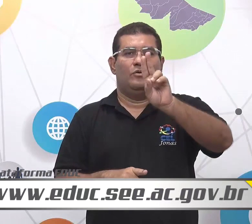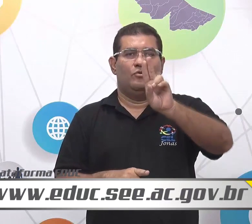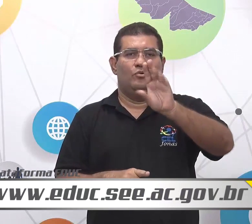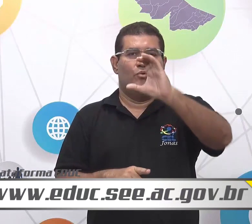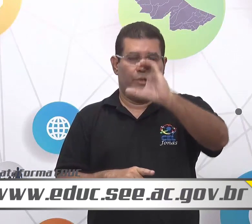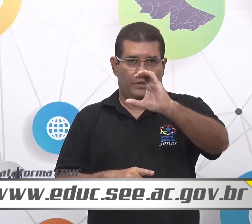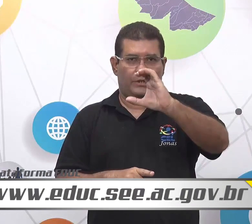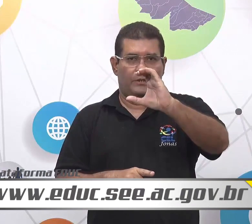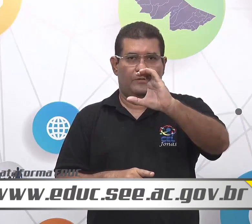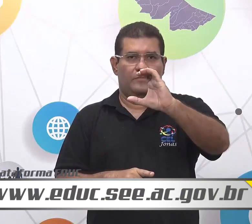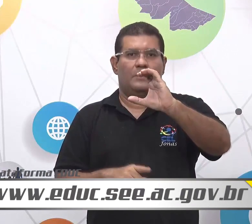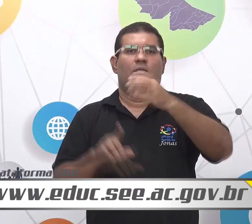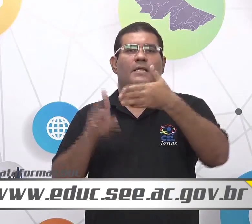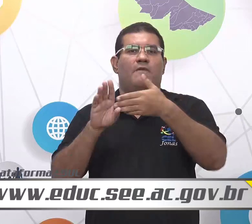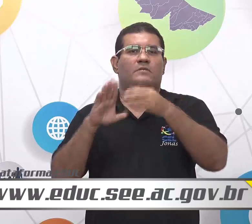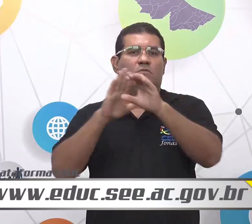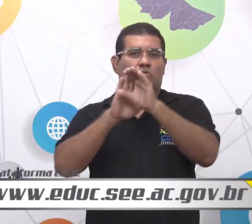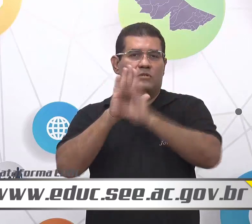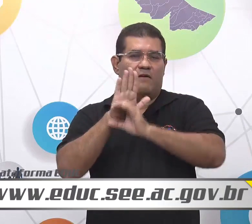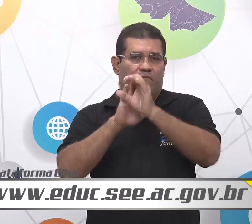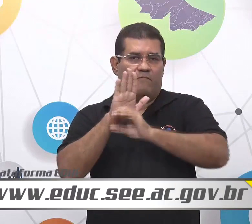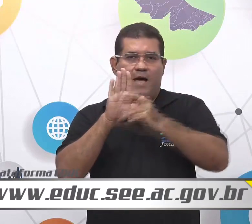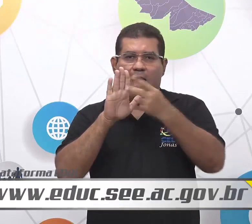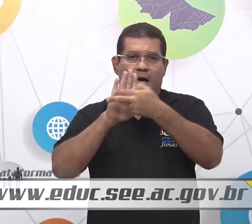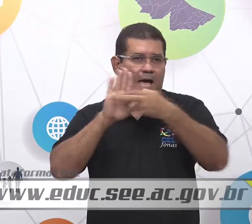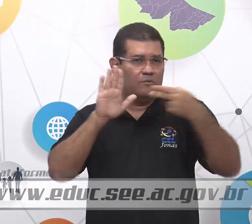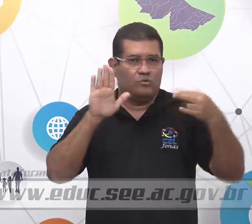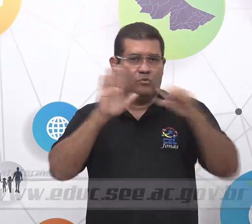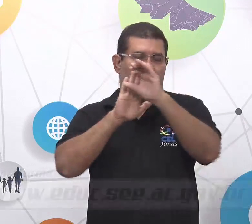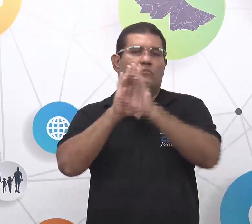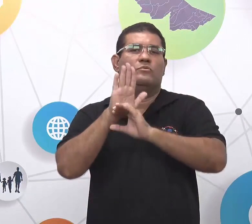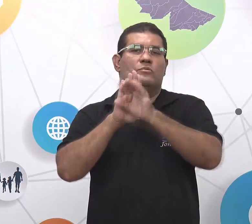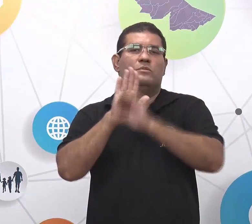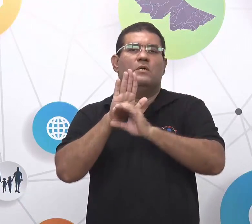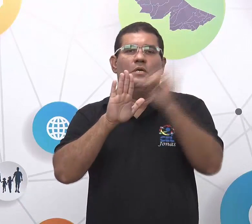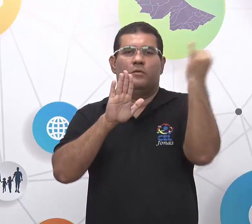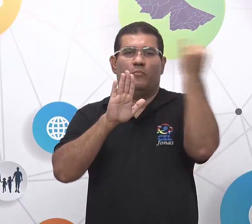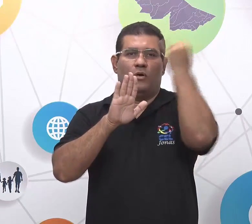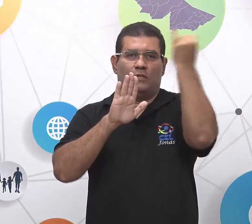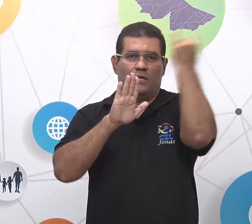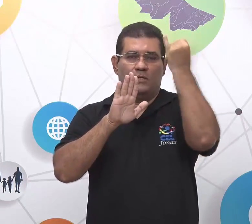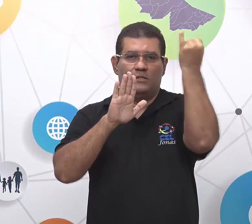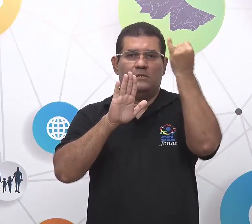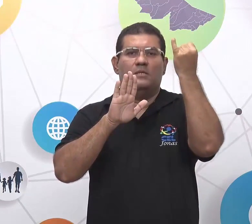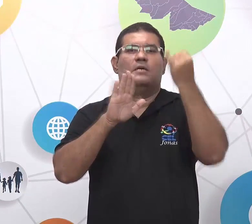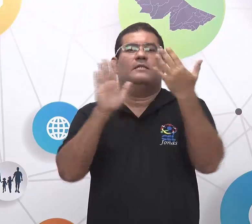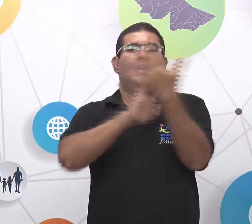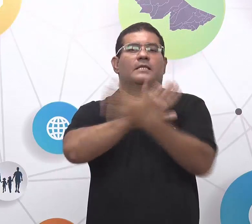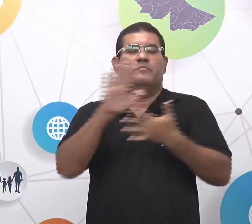do lá vocês vão encontrar vários conteúdos importantes da